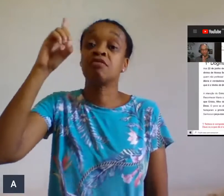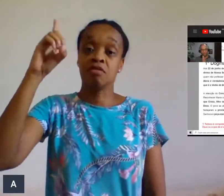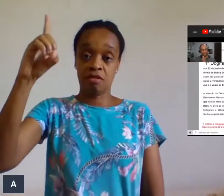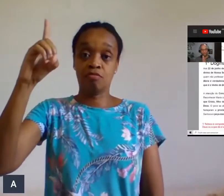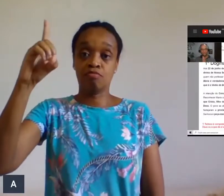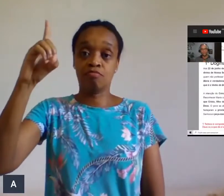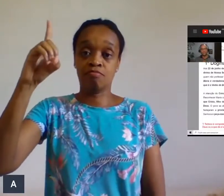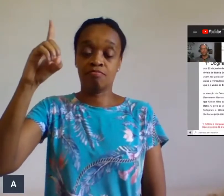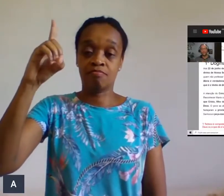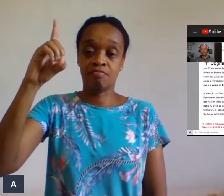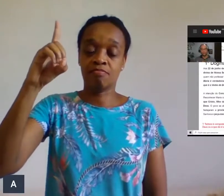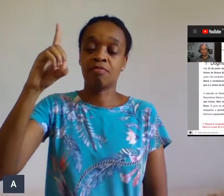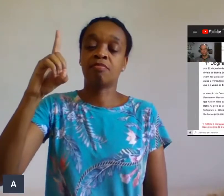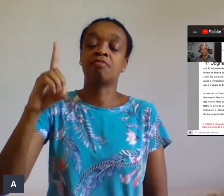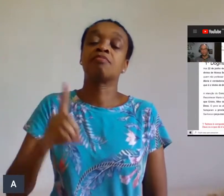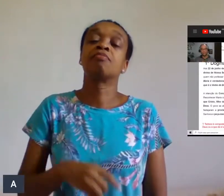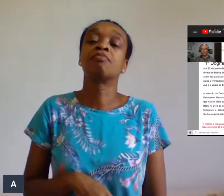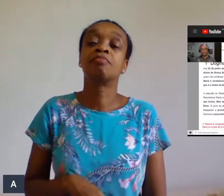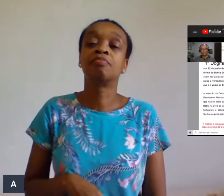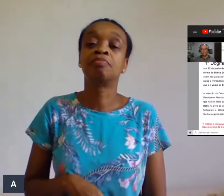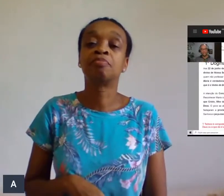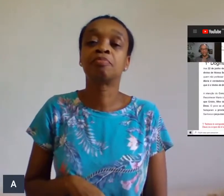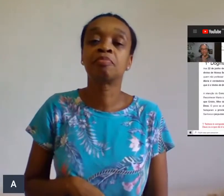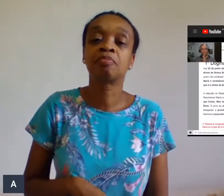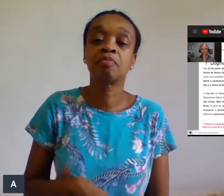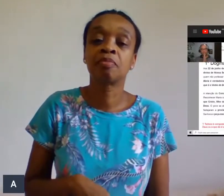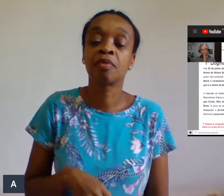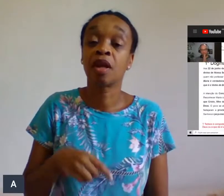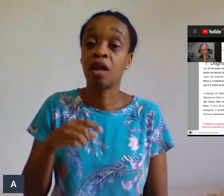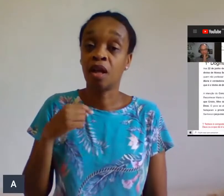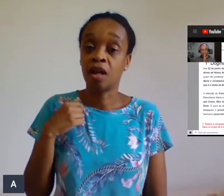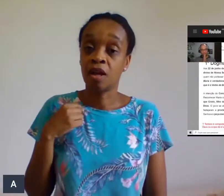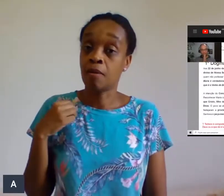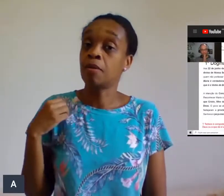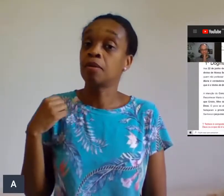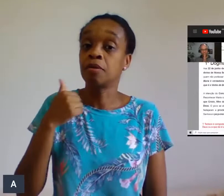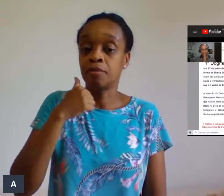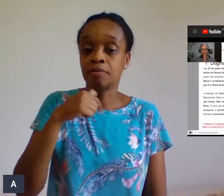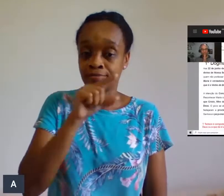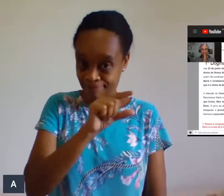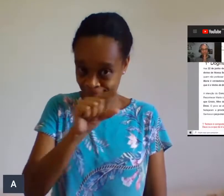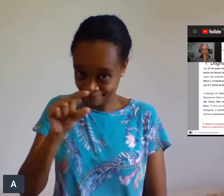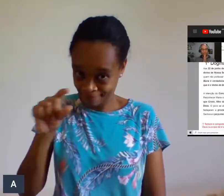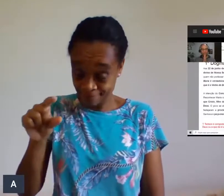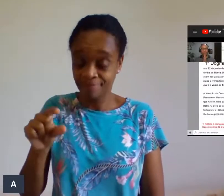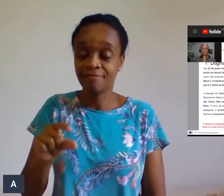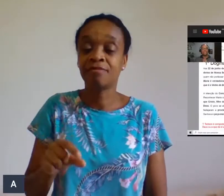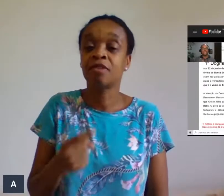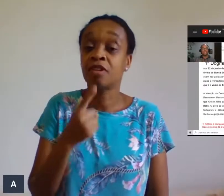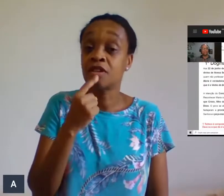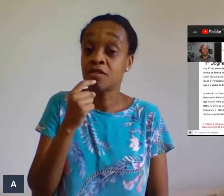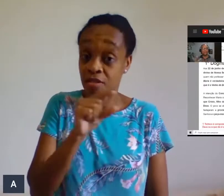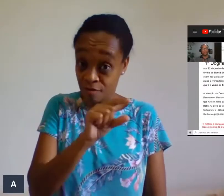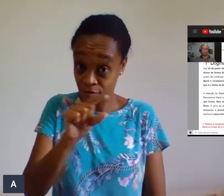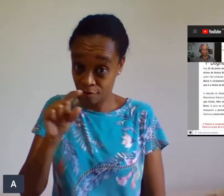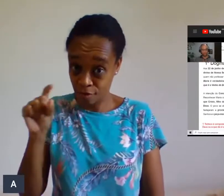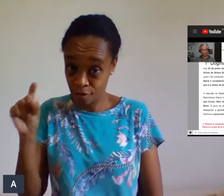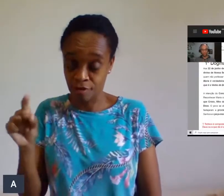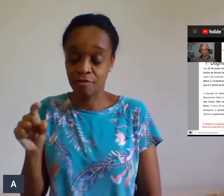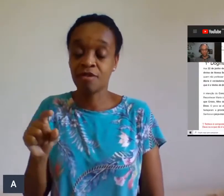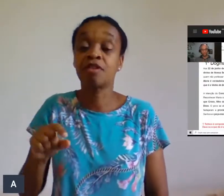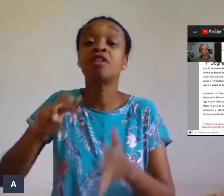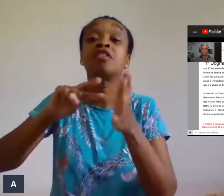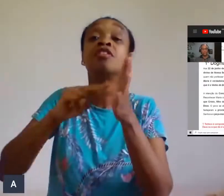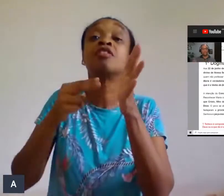Theotokos. Theotokos. Vamos lá no rodapé, onde está de vermelho, o que é